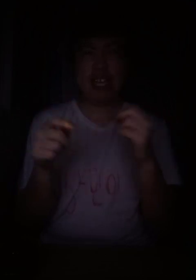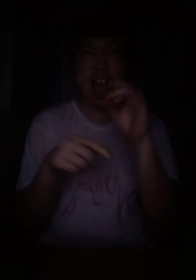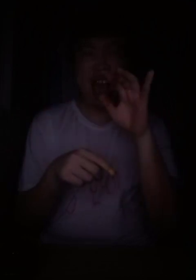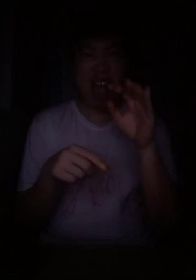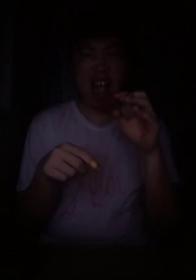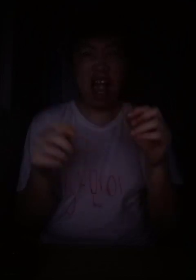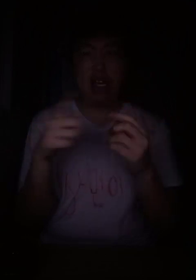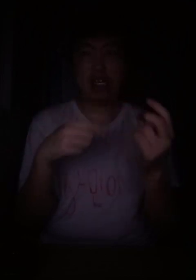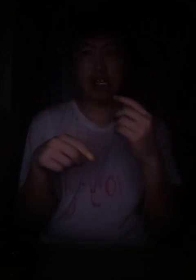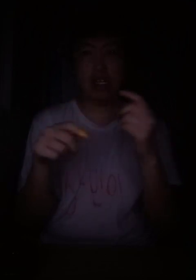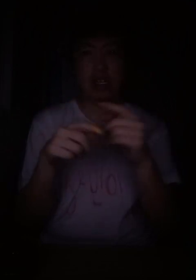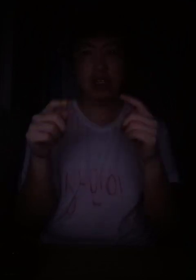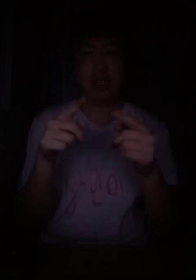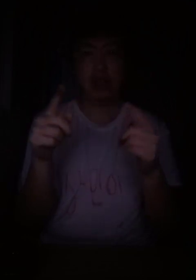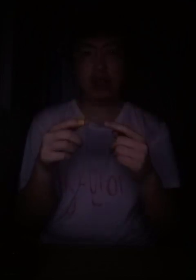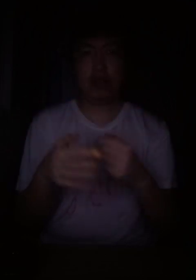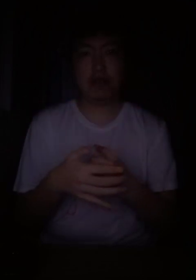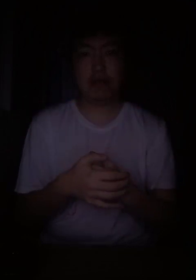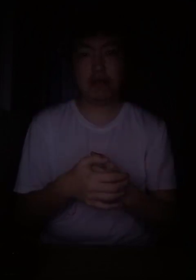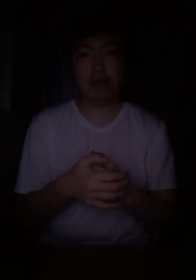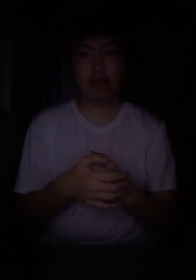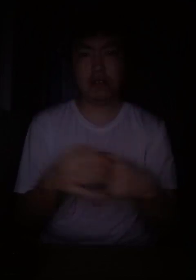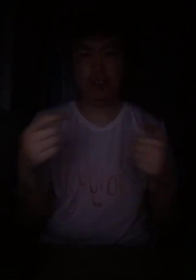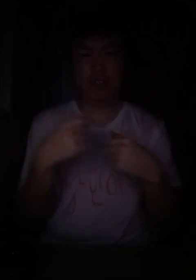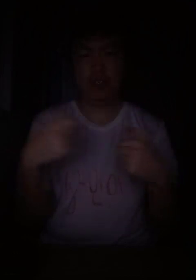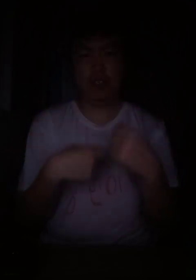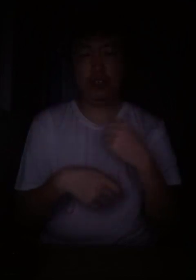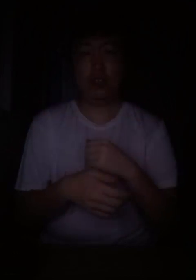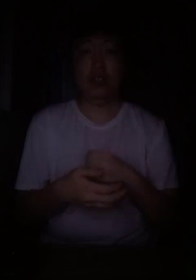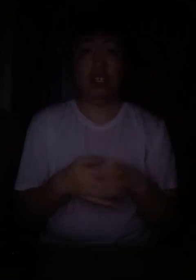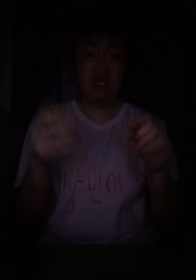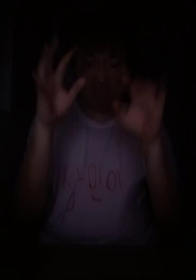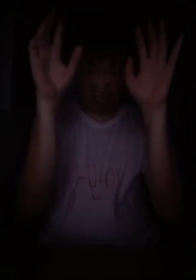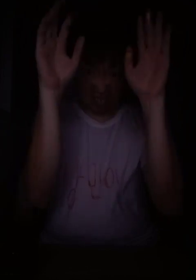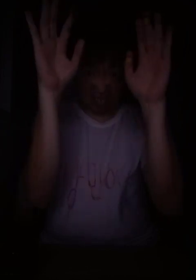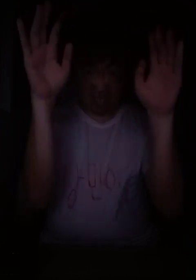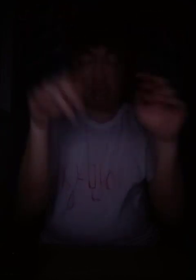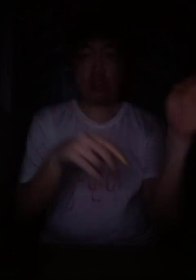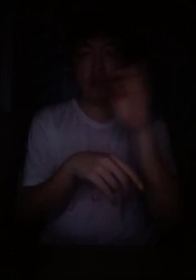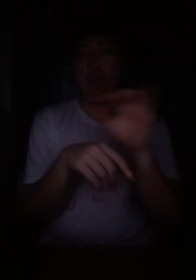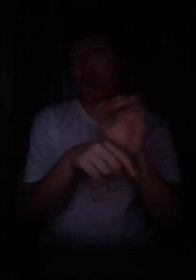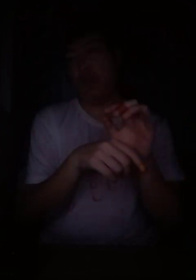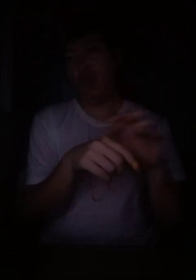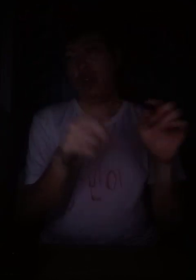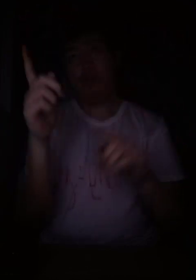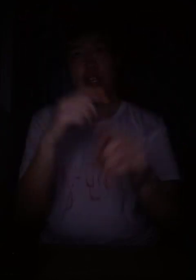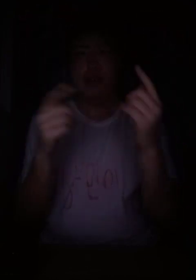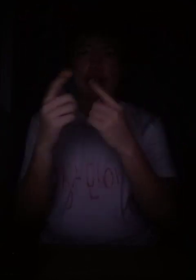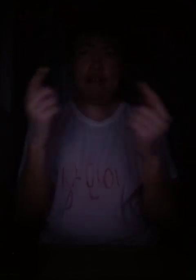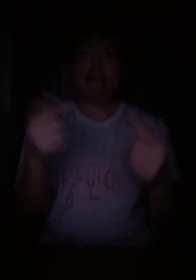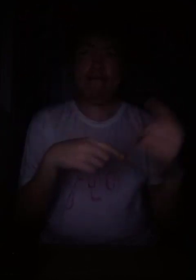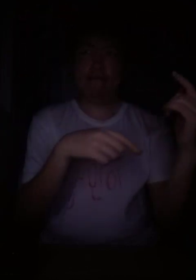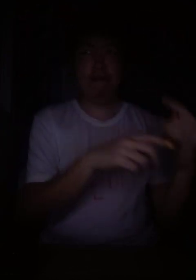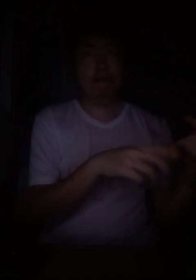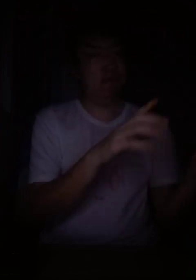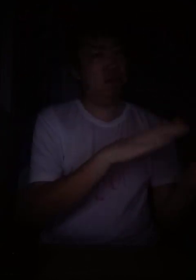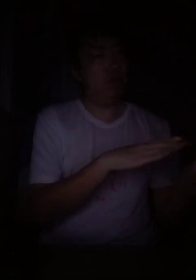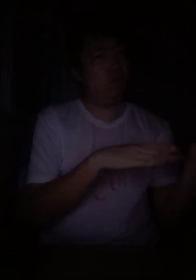이렇게 집어 넣어버리죠. 네. 흥분한 개들은 상대를 잔인하게 공격을 하고 이 끔찍한 광경을 보는 사람들이 더 흥분을